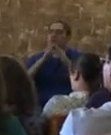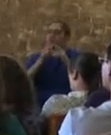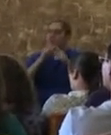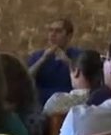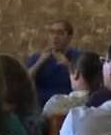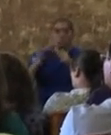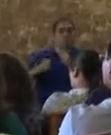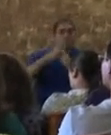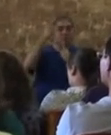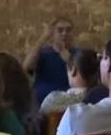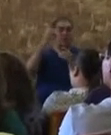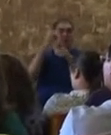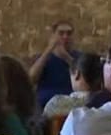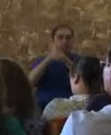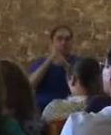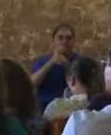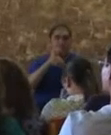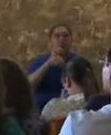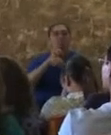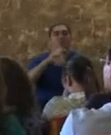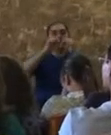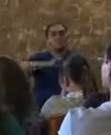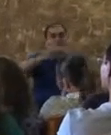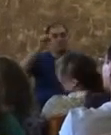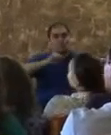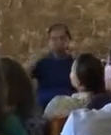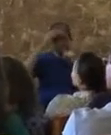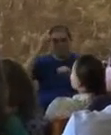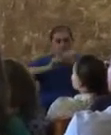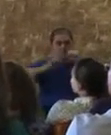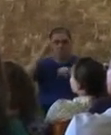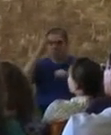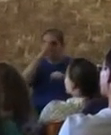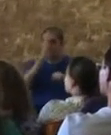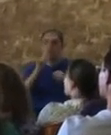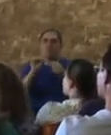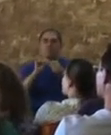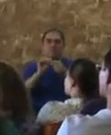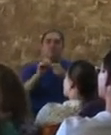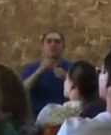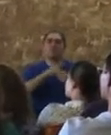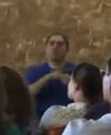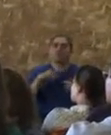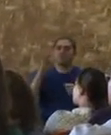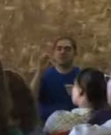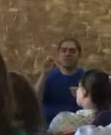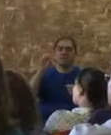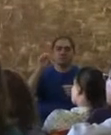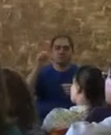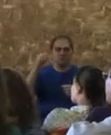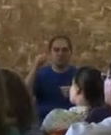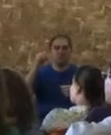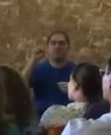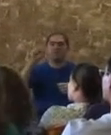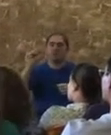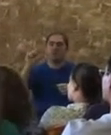O primeiro conselho, o primeiro encontro de empresários no Brasil foi realizado pelo pastor Tércio Sali por nós, quando eu era